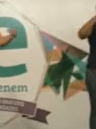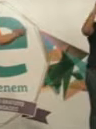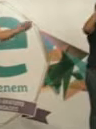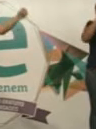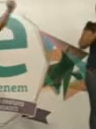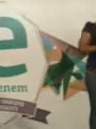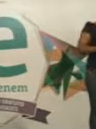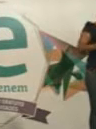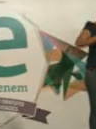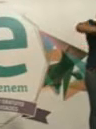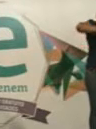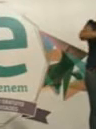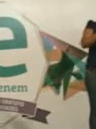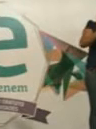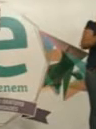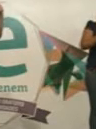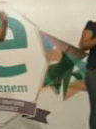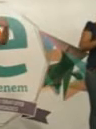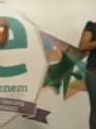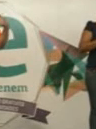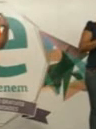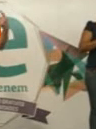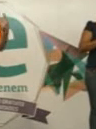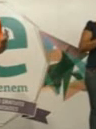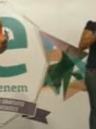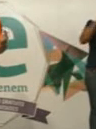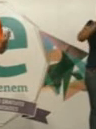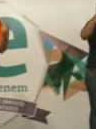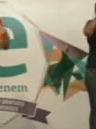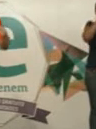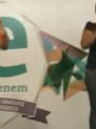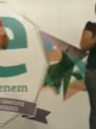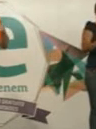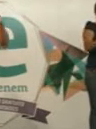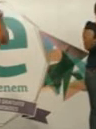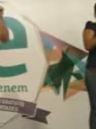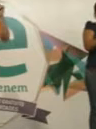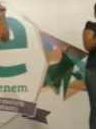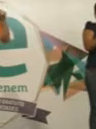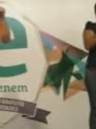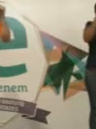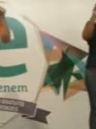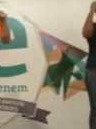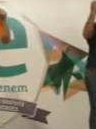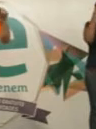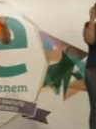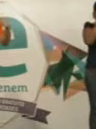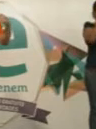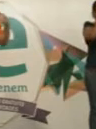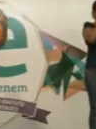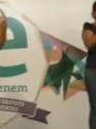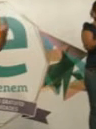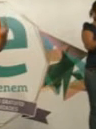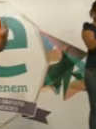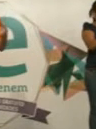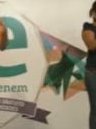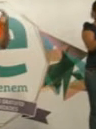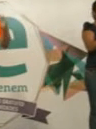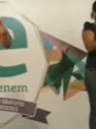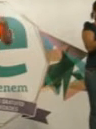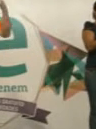teses eugenistas. Porque o Brasil era um país pobre? Eles diziam, o Brasil é um país pobre porque é um país